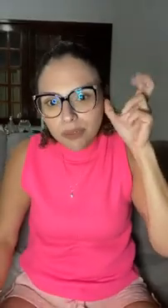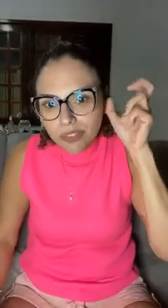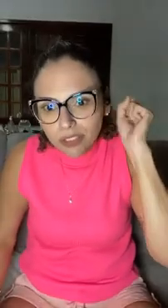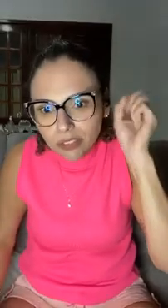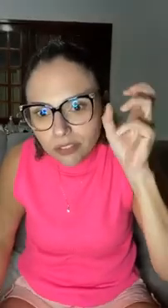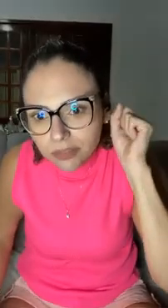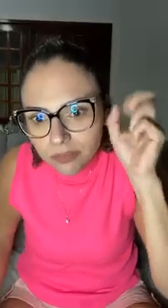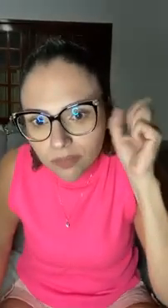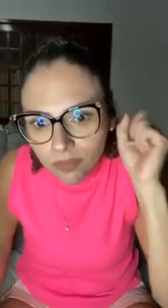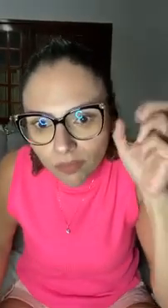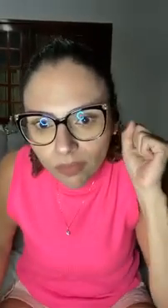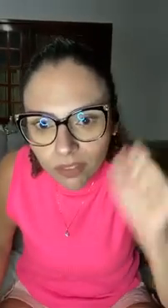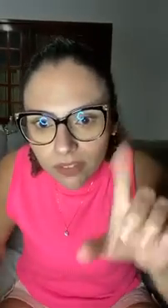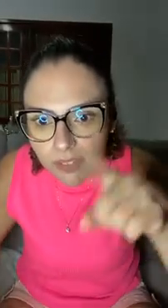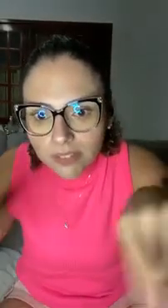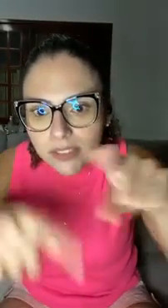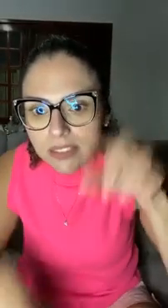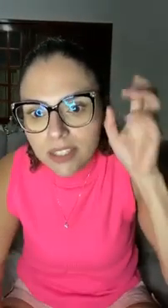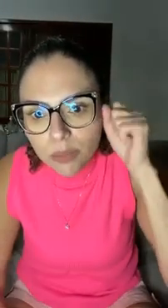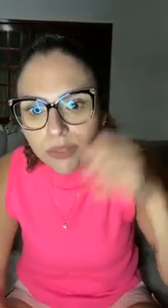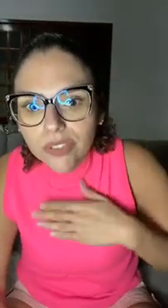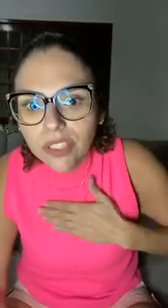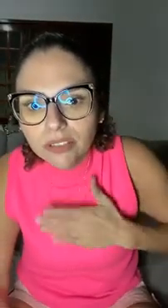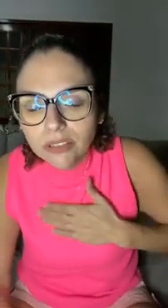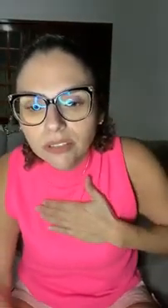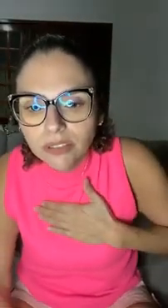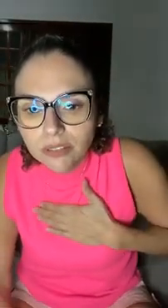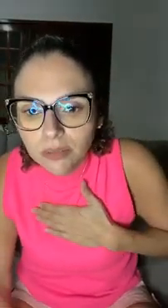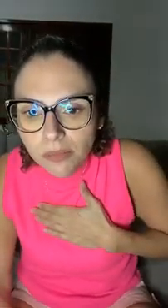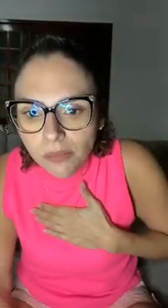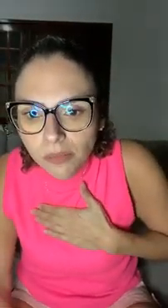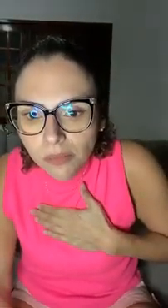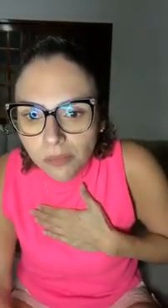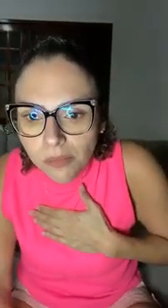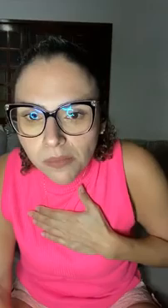ouvinte está me ouvindo? Vocês estão me ouvindo?